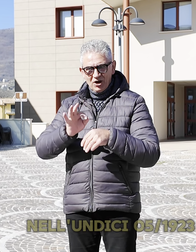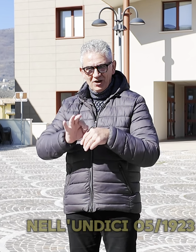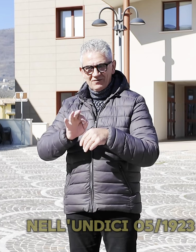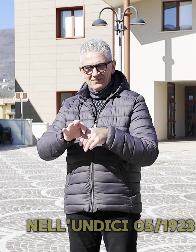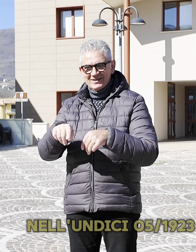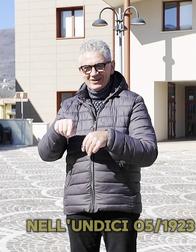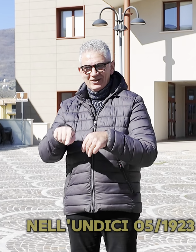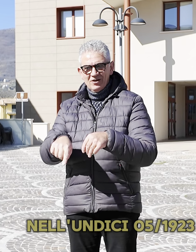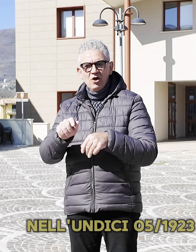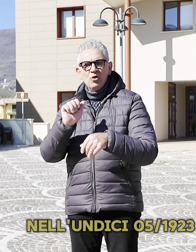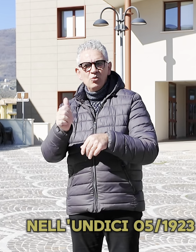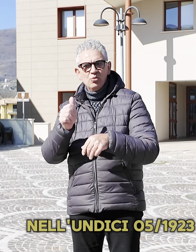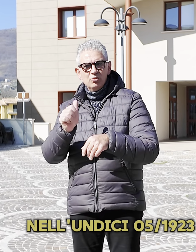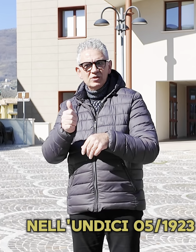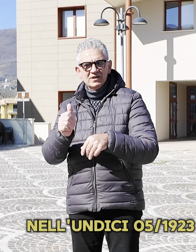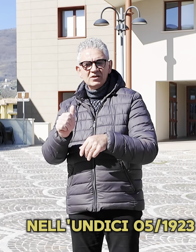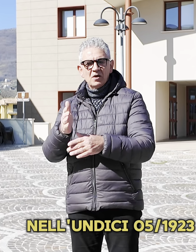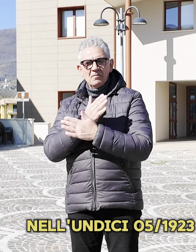nell'11 maggio